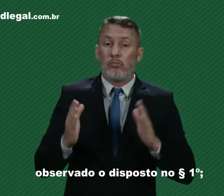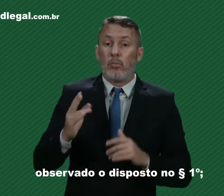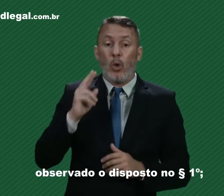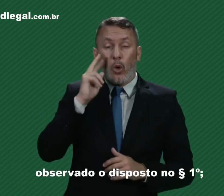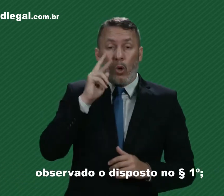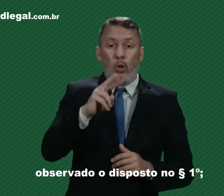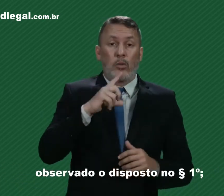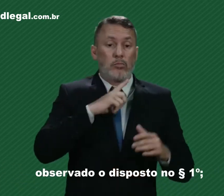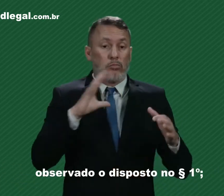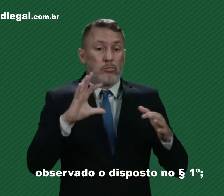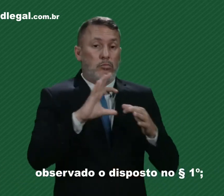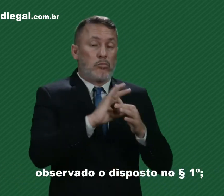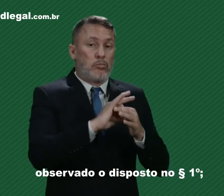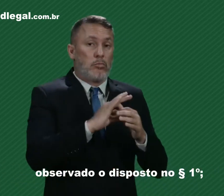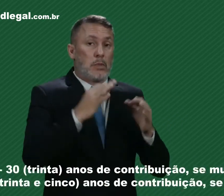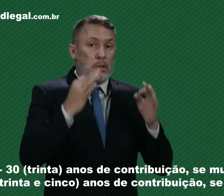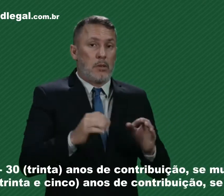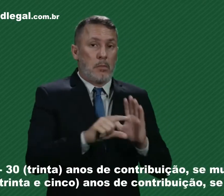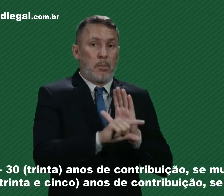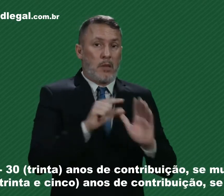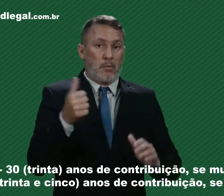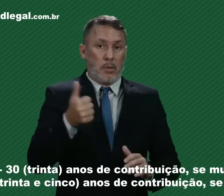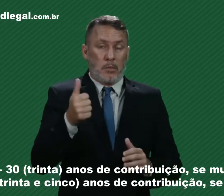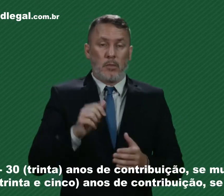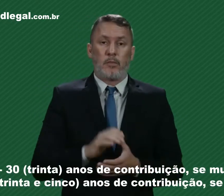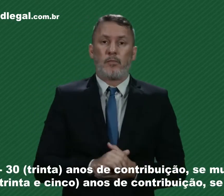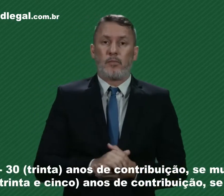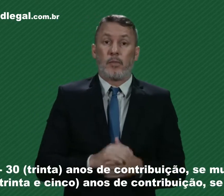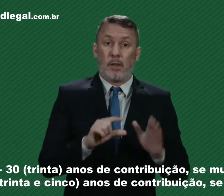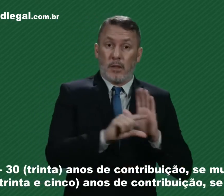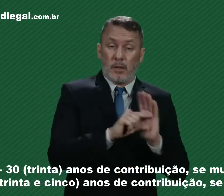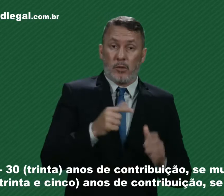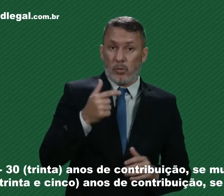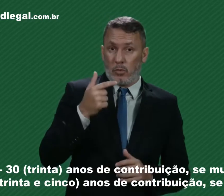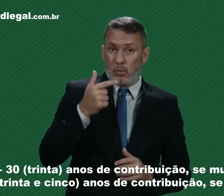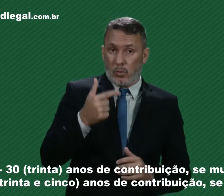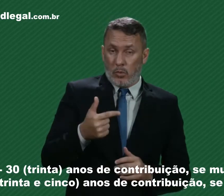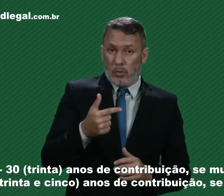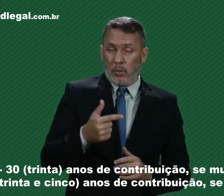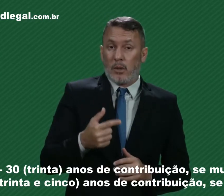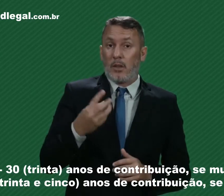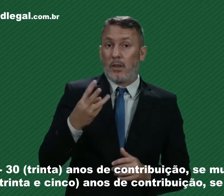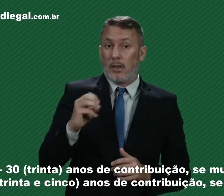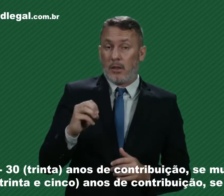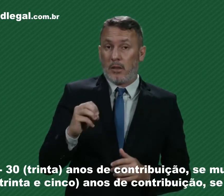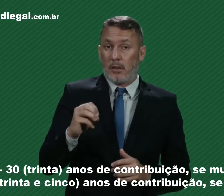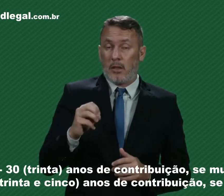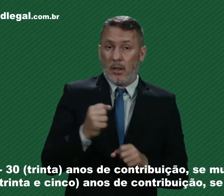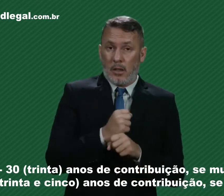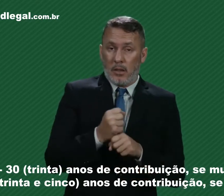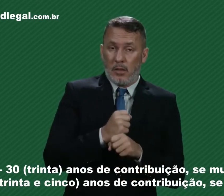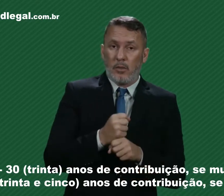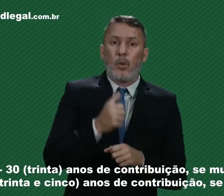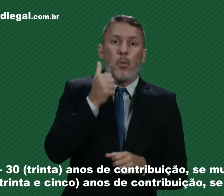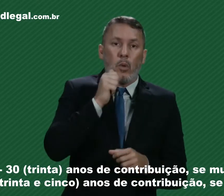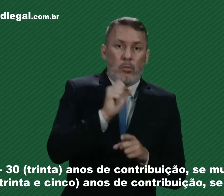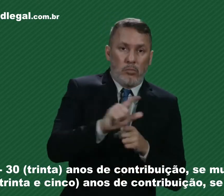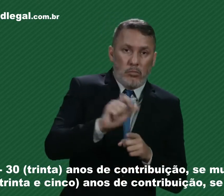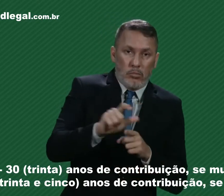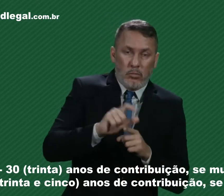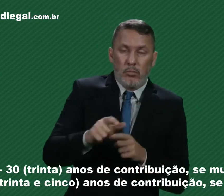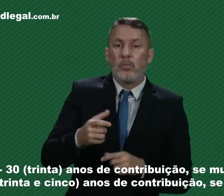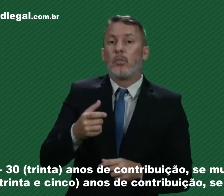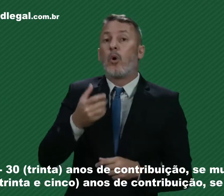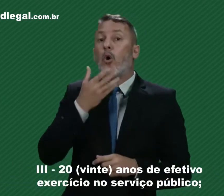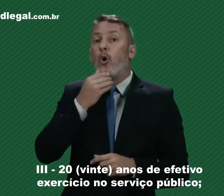observado o disposto no parágrafo 1º. Inciso 2. 30 anos de contribuição se mulher e 35 anos de